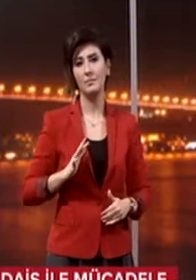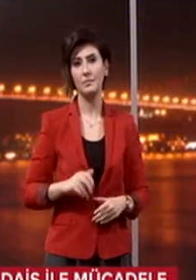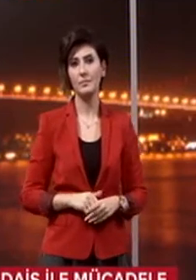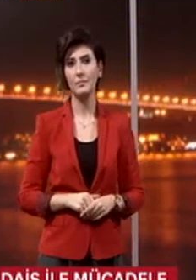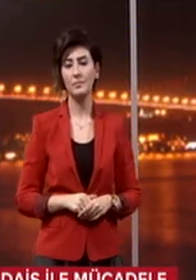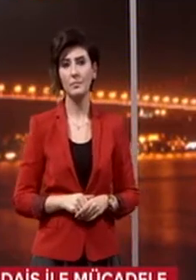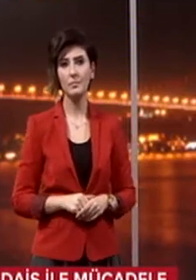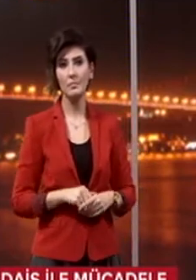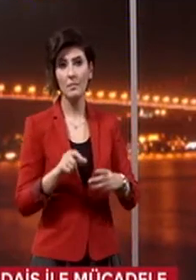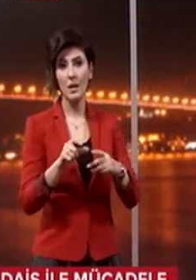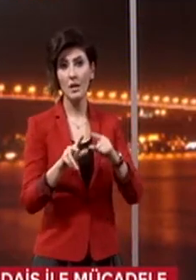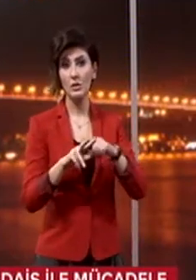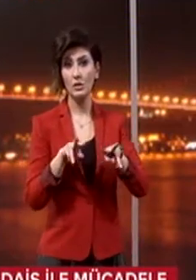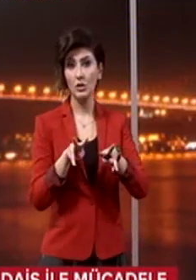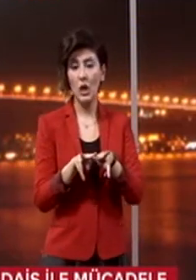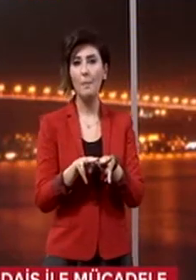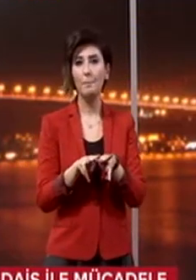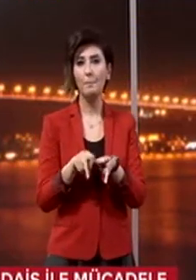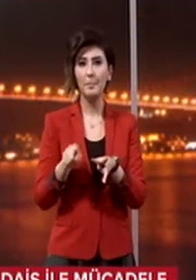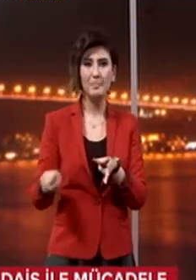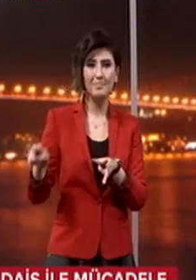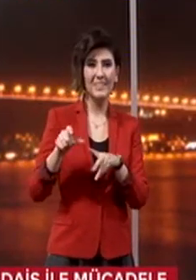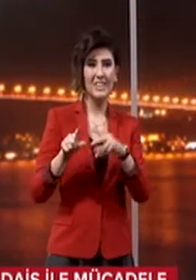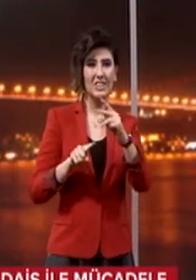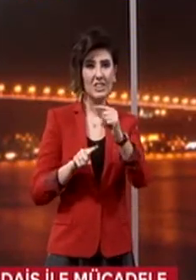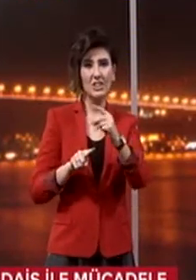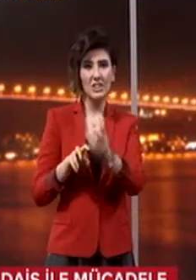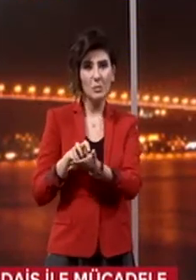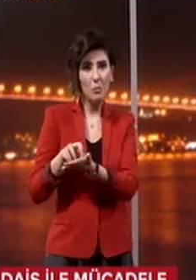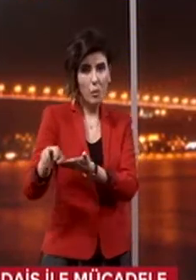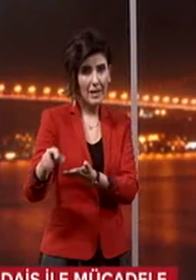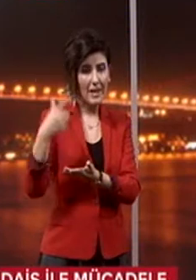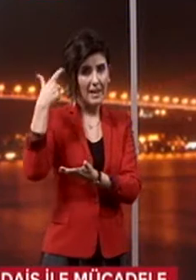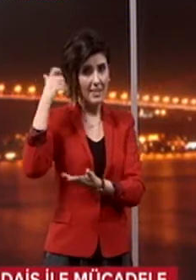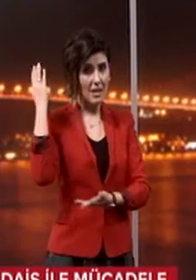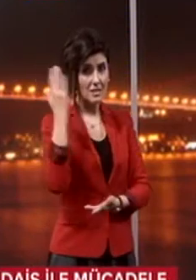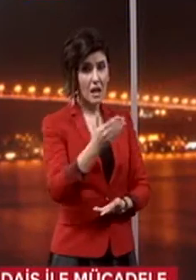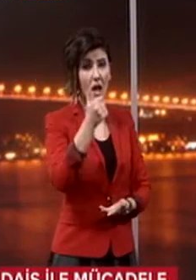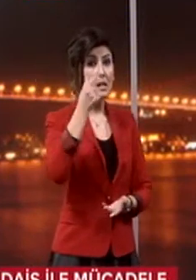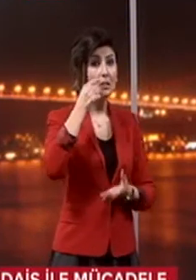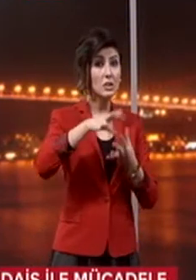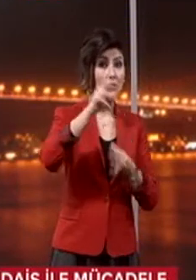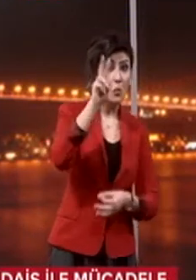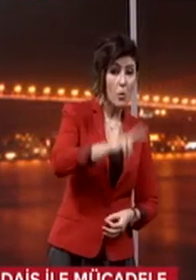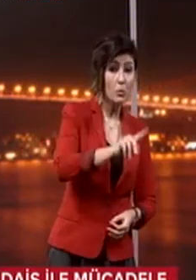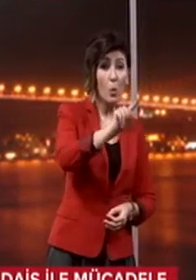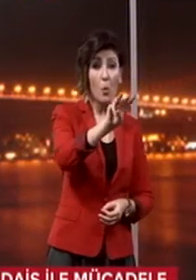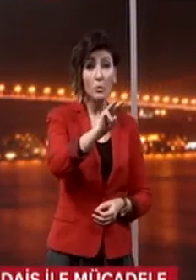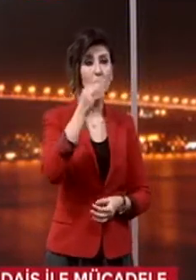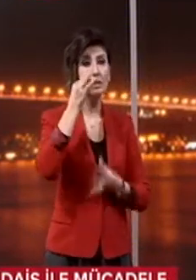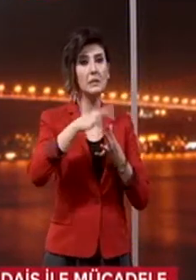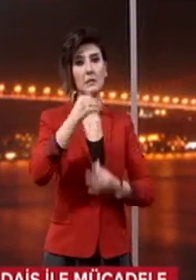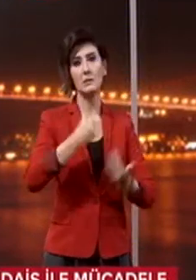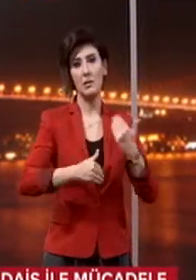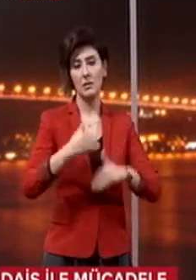yaralandı. Şam'ın güneyinde bir Şii bölgesinde düzenlenen intihar saldırısındaysa 6 kişi öldü, 13 kişi